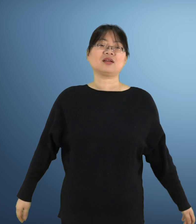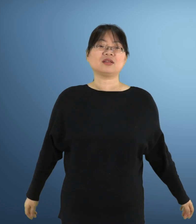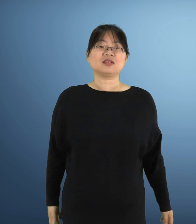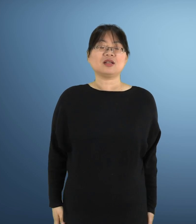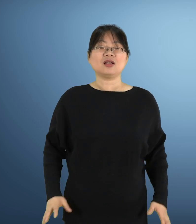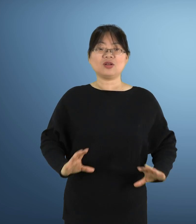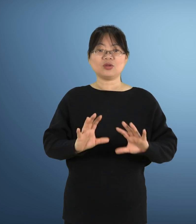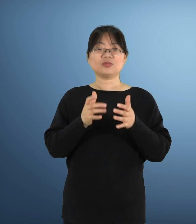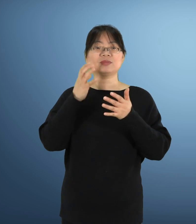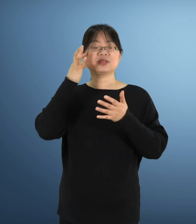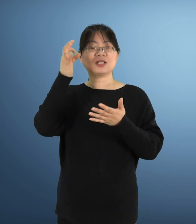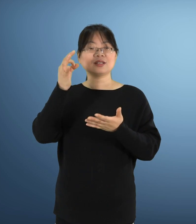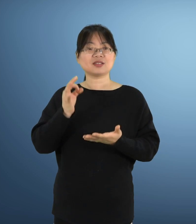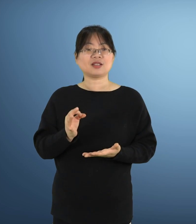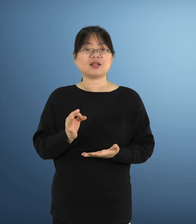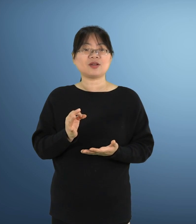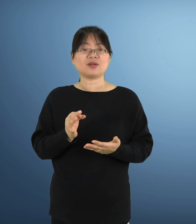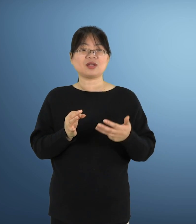국민 자산의